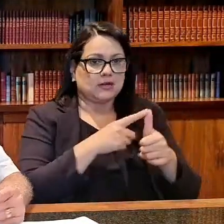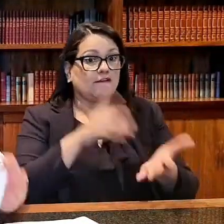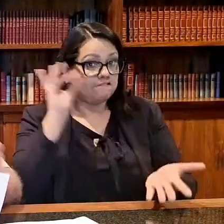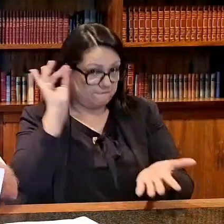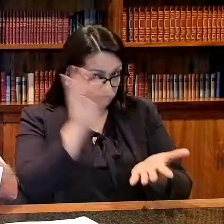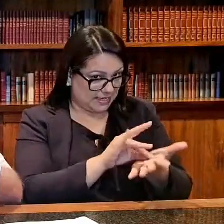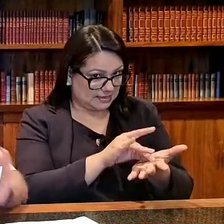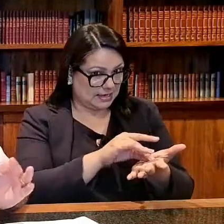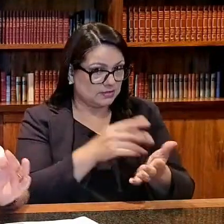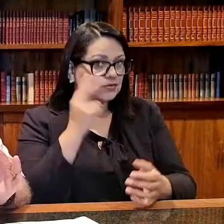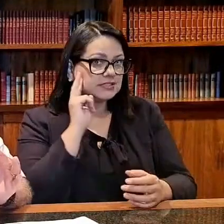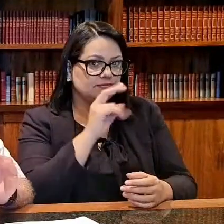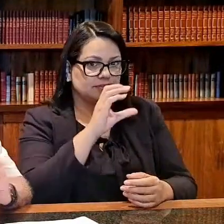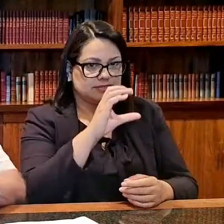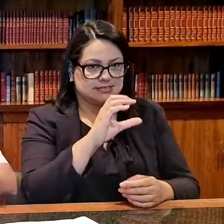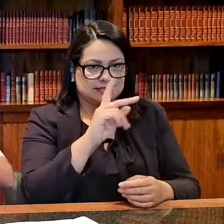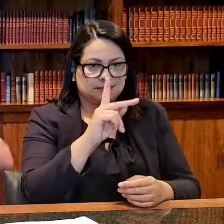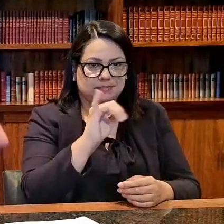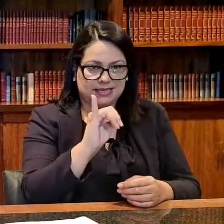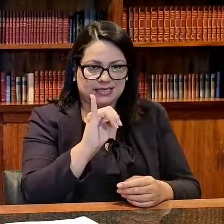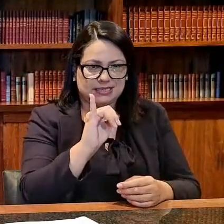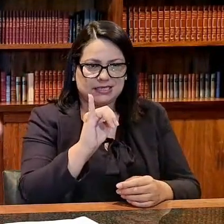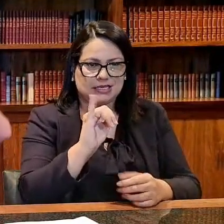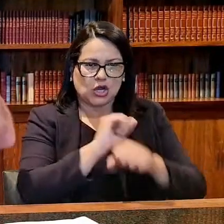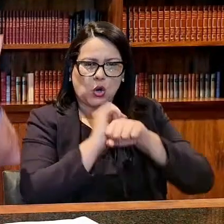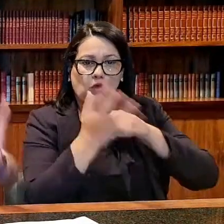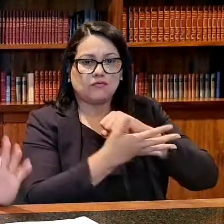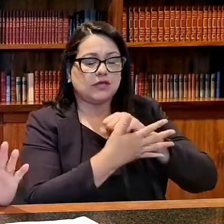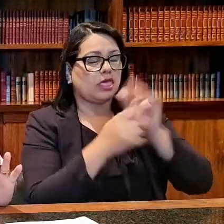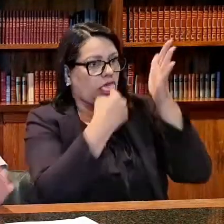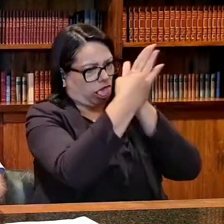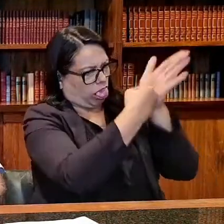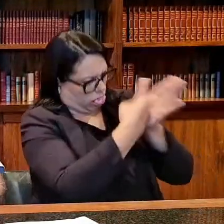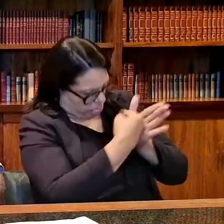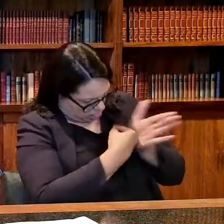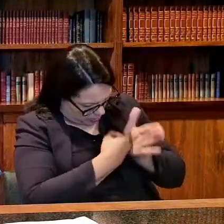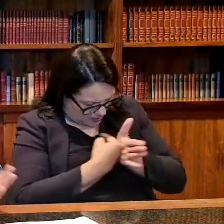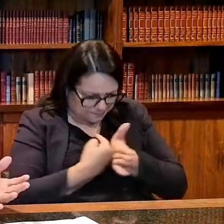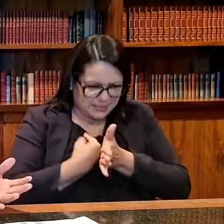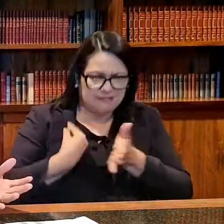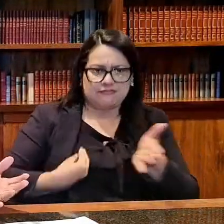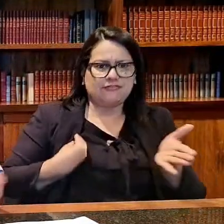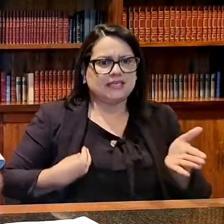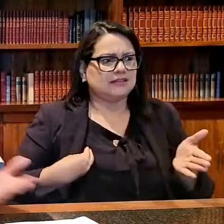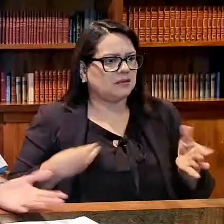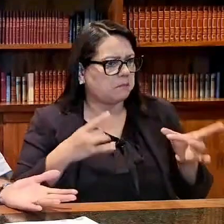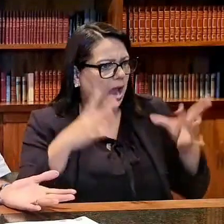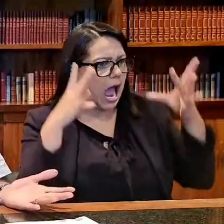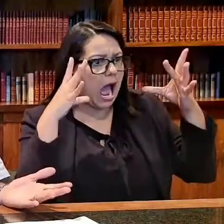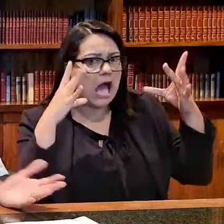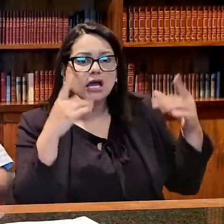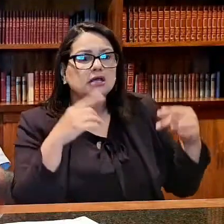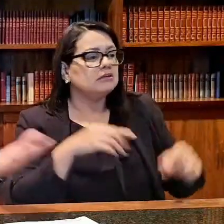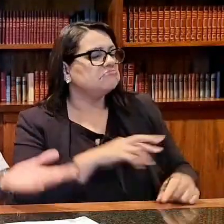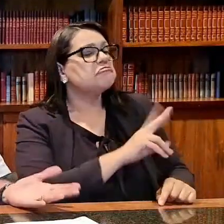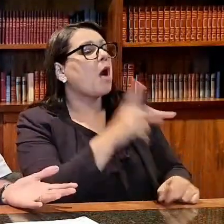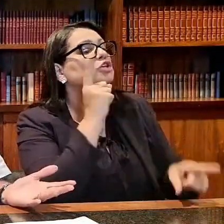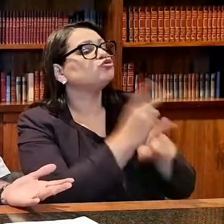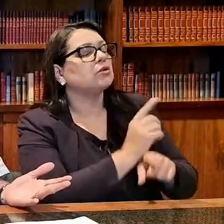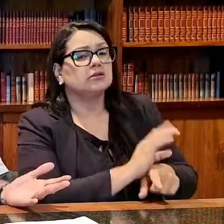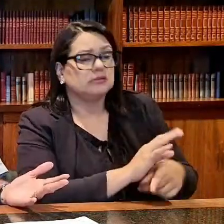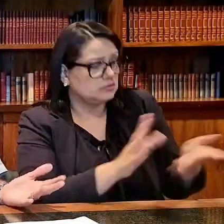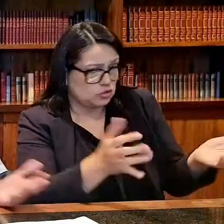verdadeira. Vocês acompanham a CPI da Covid, né? Reviraram a minha vida de perapuá. Não é que não acharam nada, não tem nada, pode